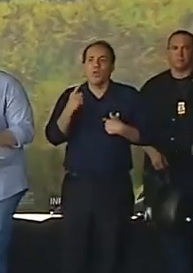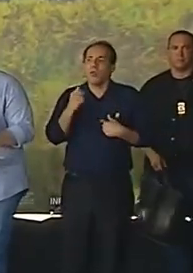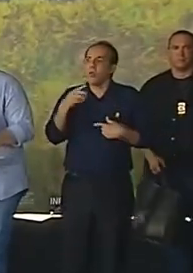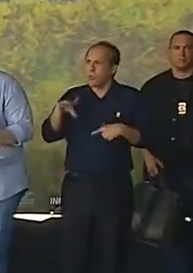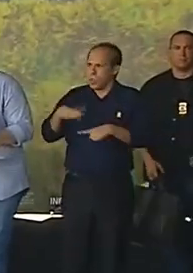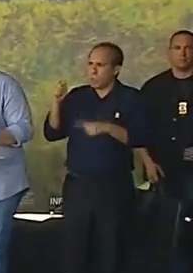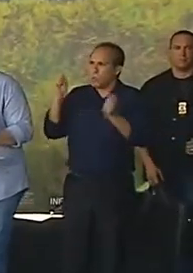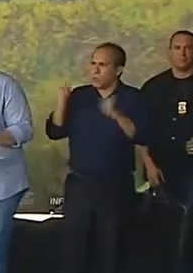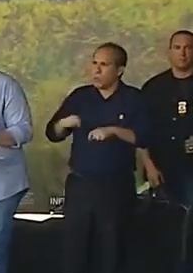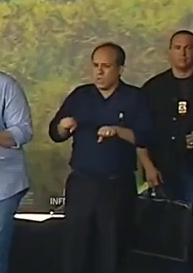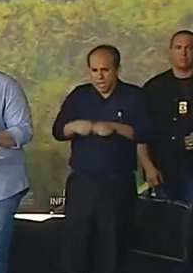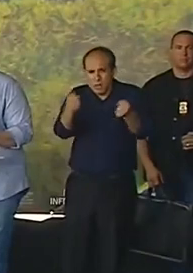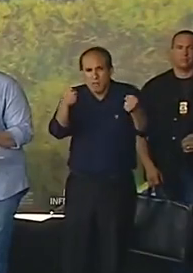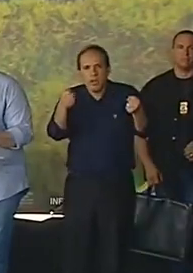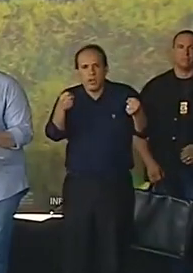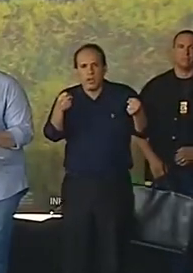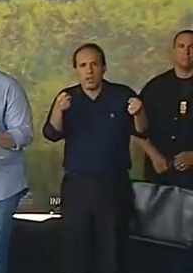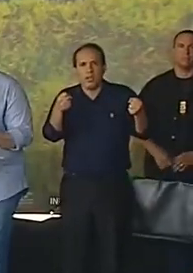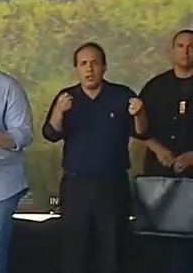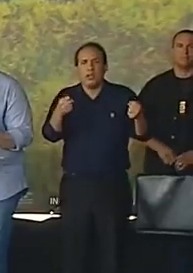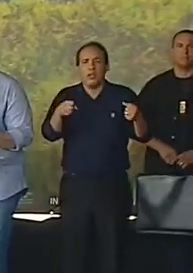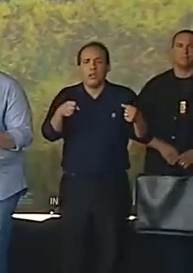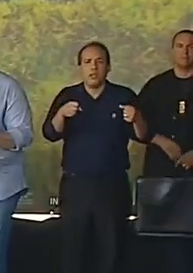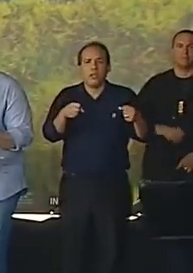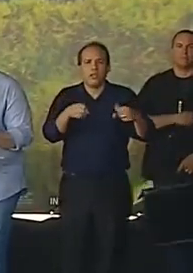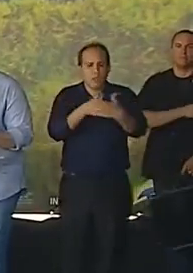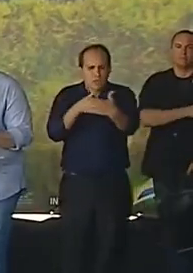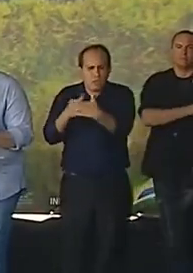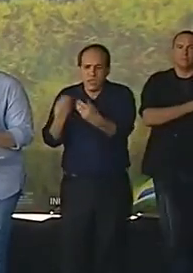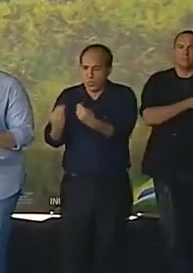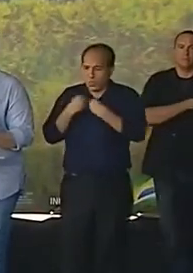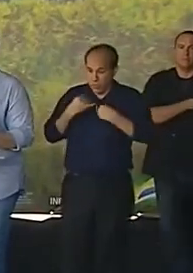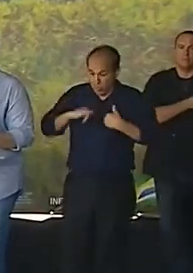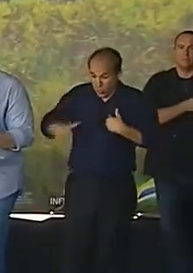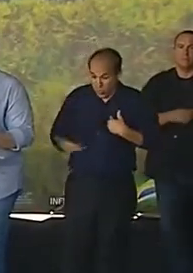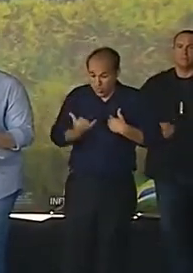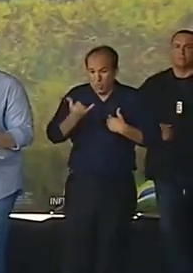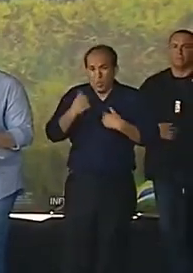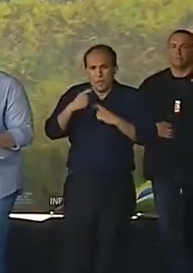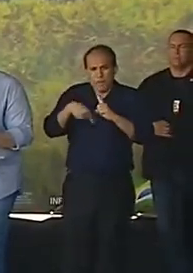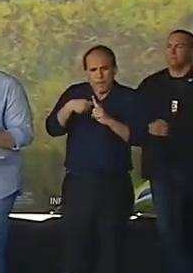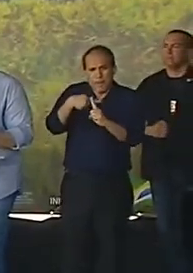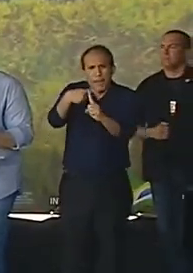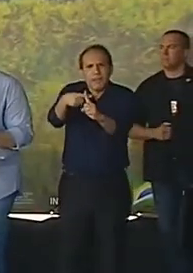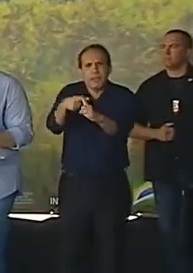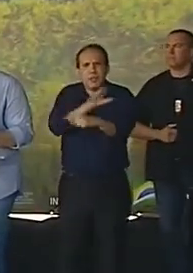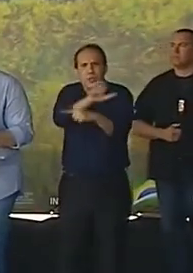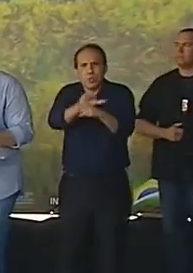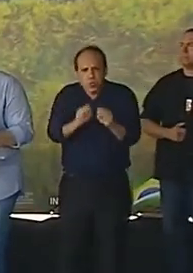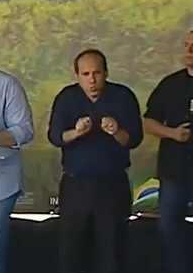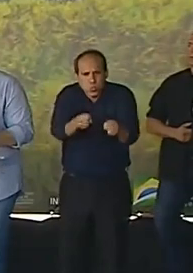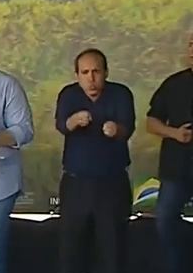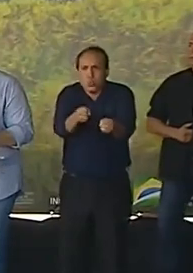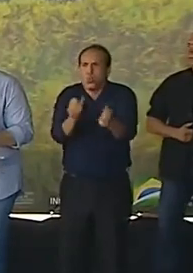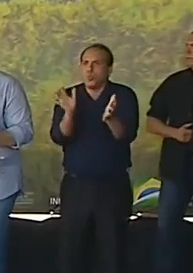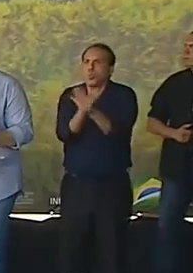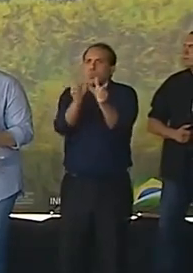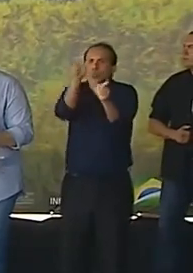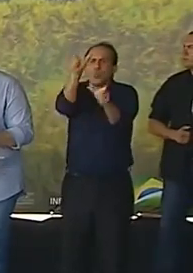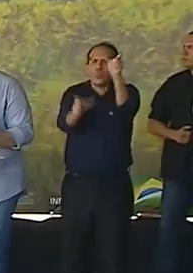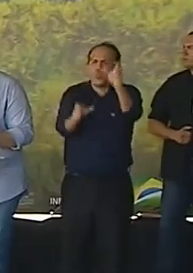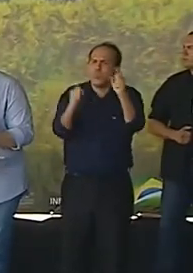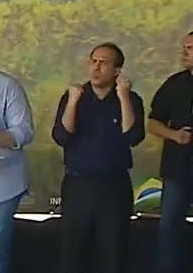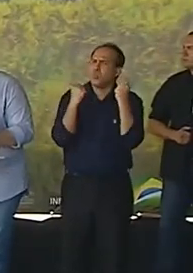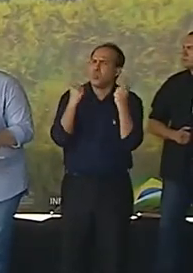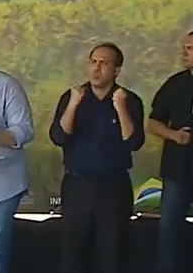teve a coragem para quebrar esse paradigma e me deu essa oportunidade de somar esforços com uma turma de gigantes, uma turma